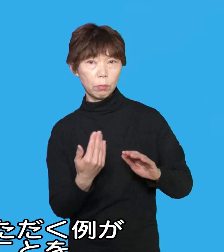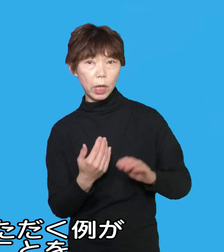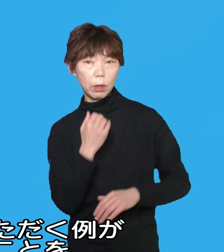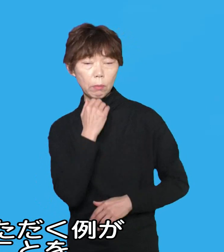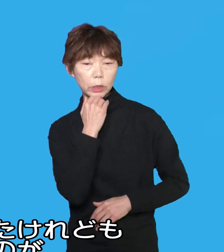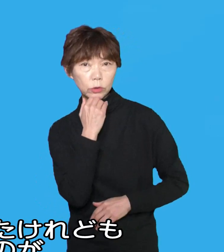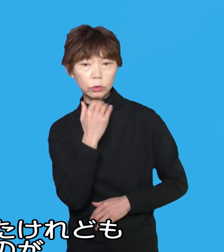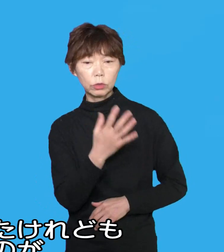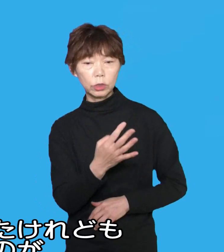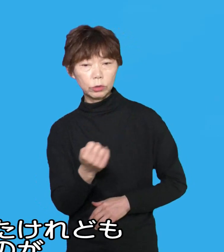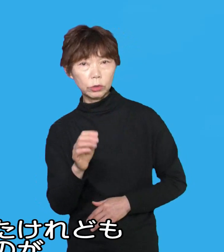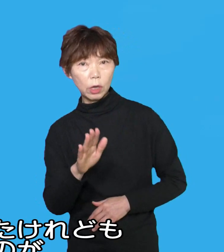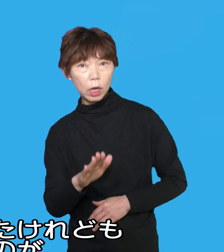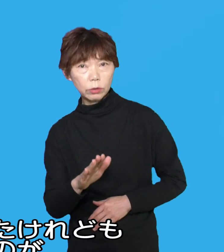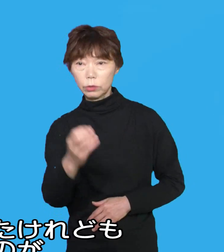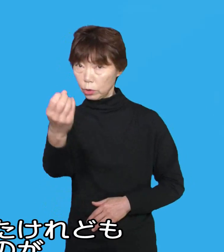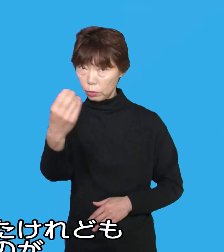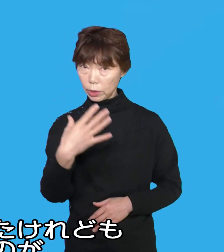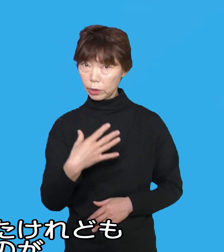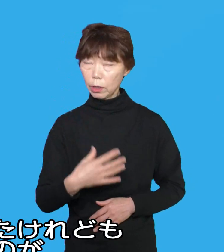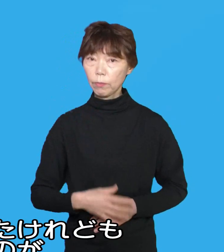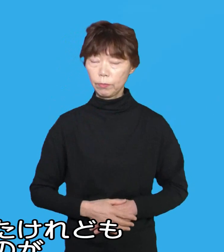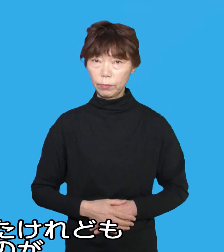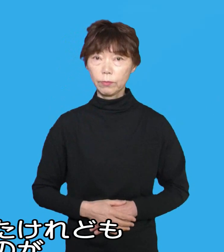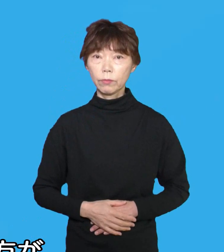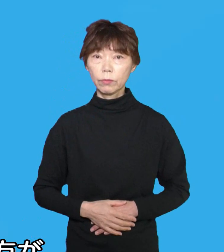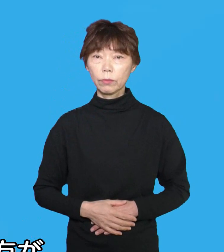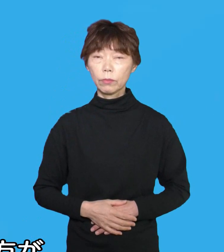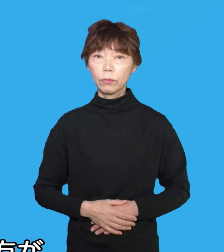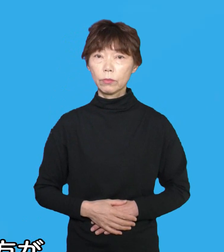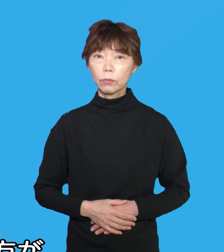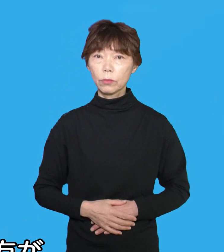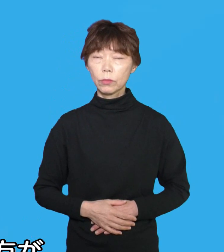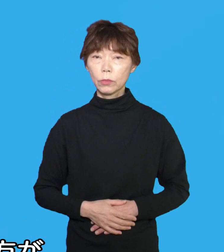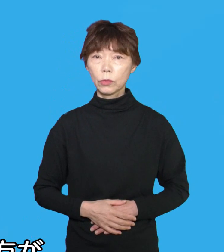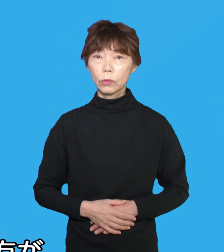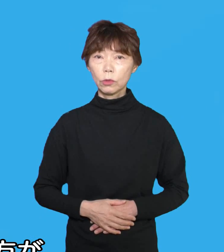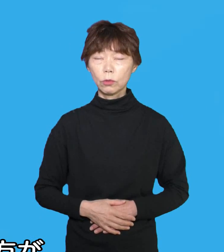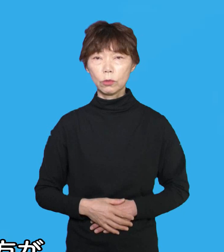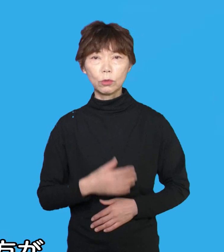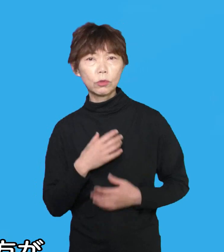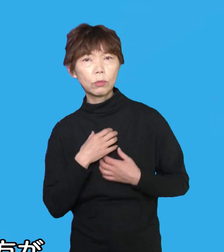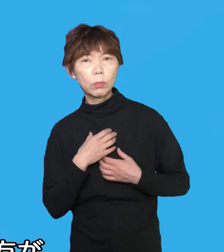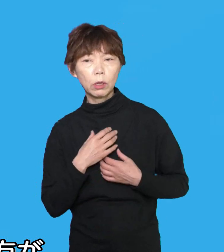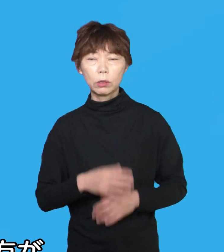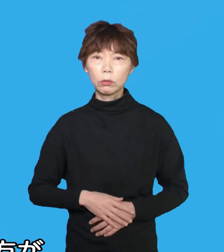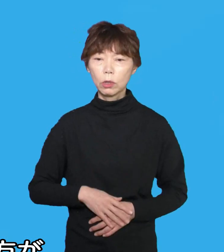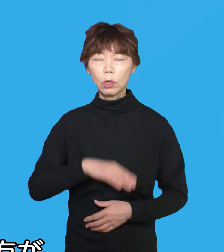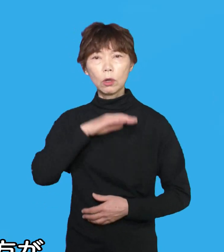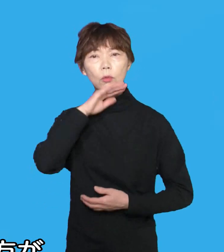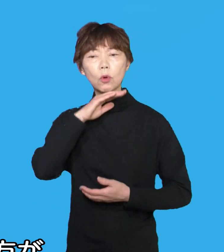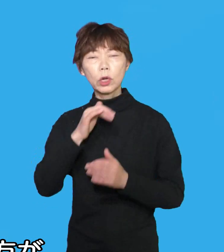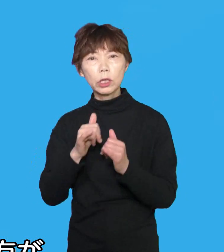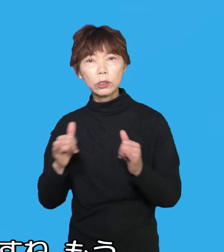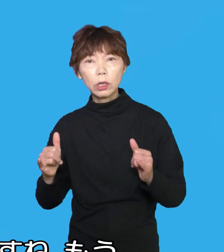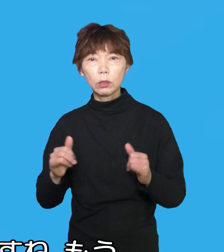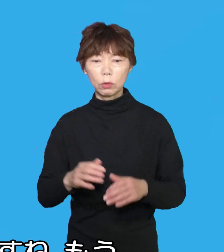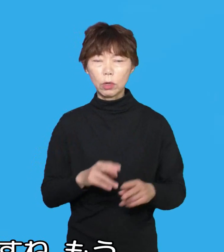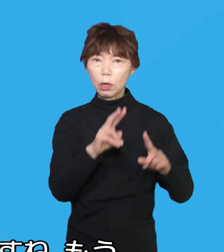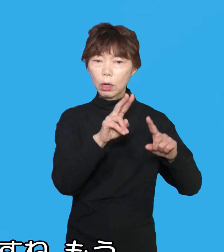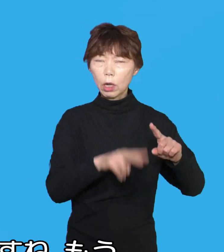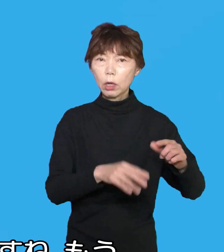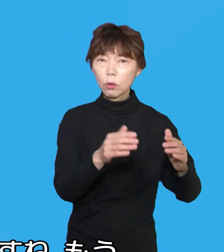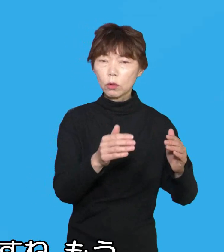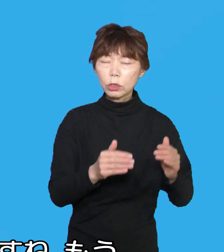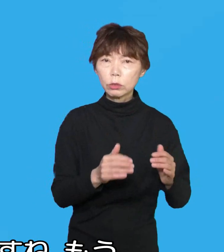数例あるということをおっしゃられてましたけれども、ちょっと気になったのがそのまあ高齢の方とか、あのまあ介護度の高い方が陽